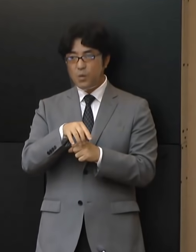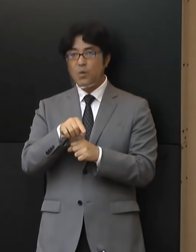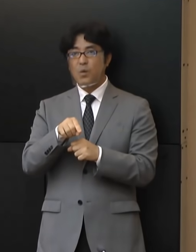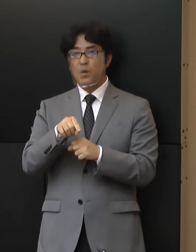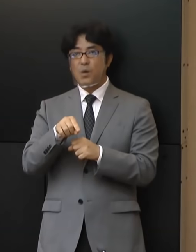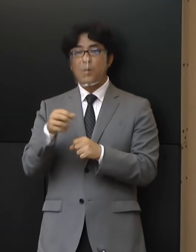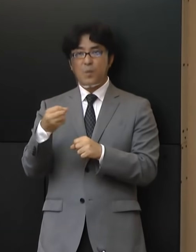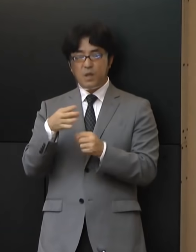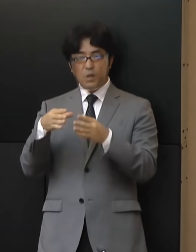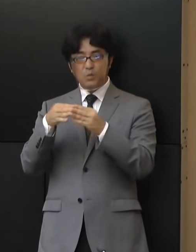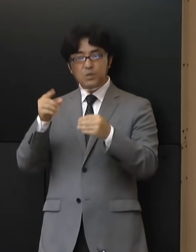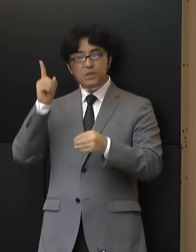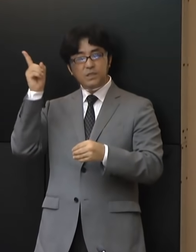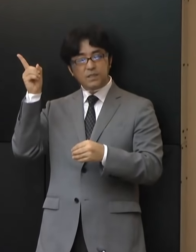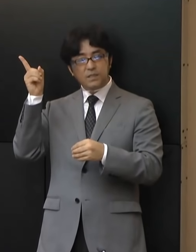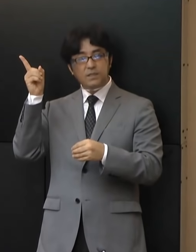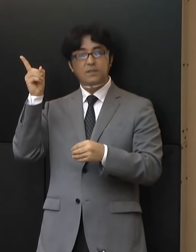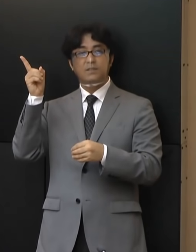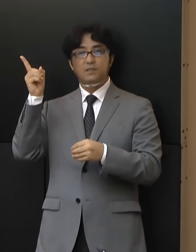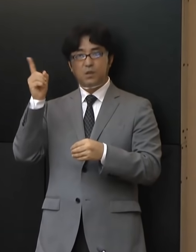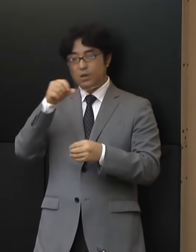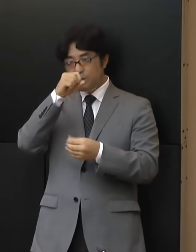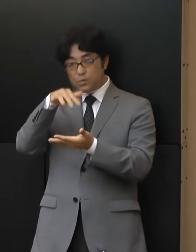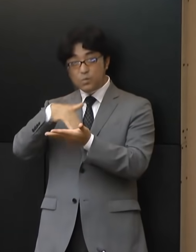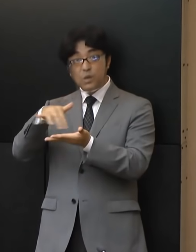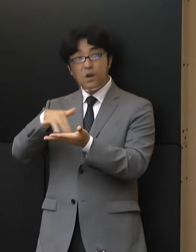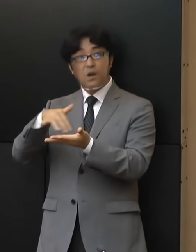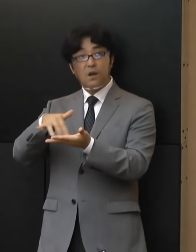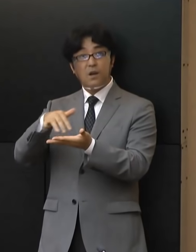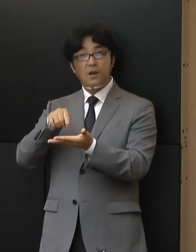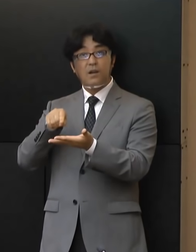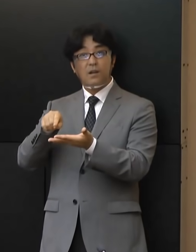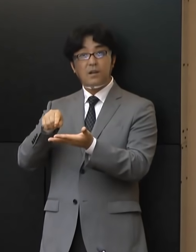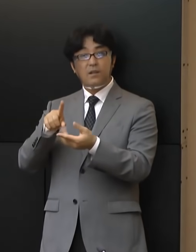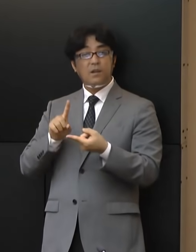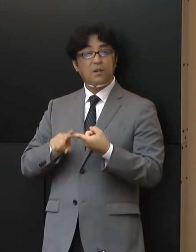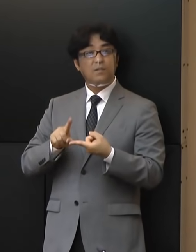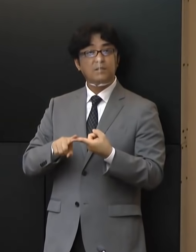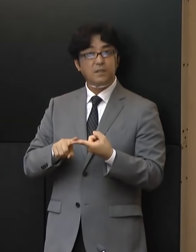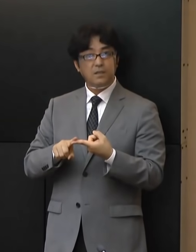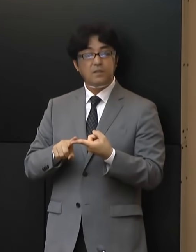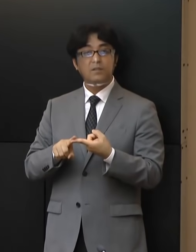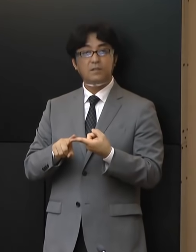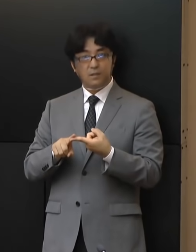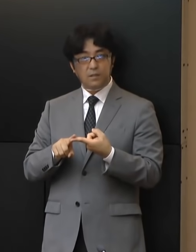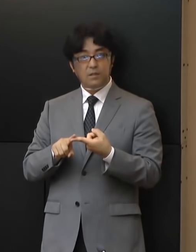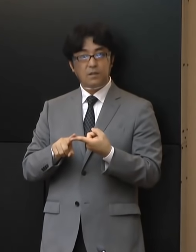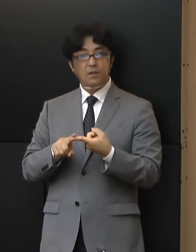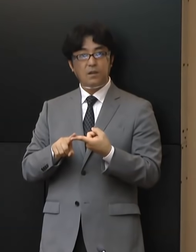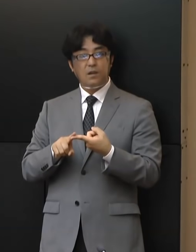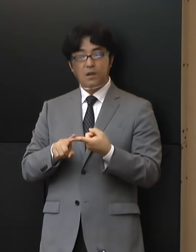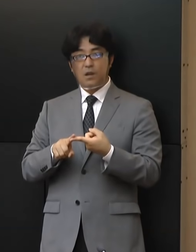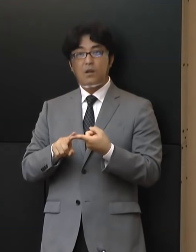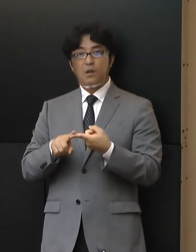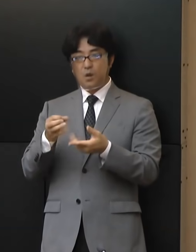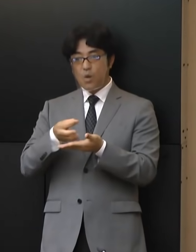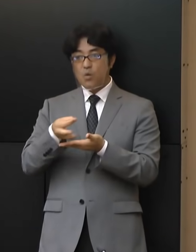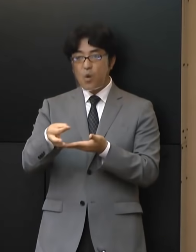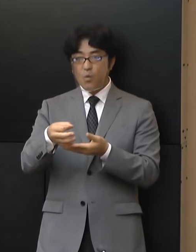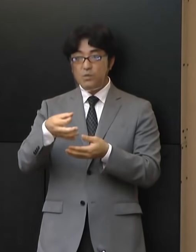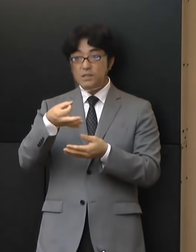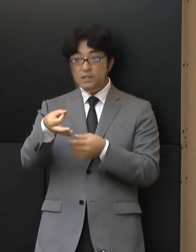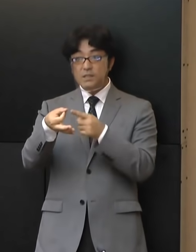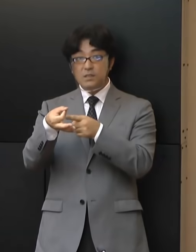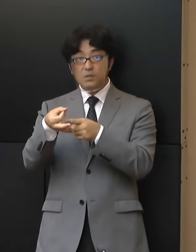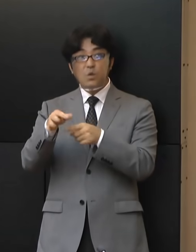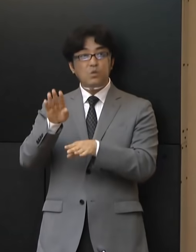さに国の、予算、この間可決をしていただいた、予算など交付金のその、状況と合わせ